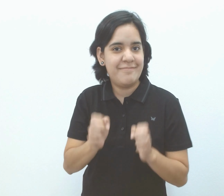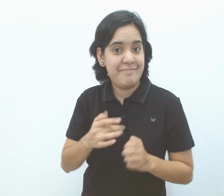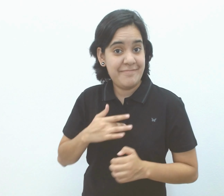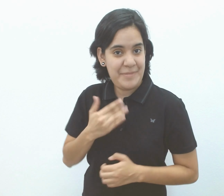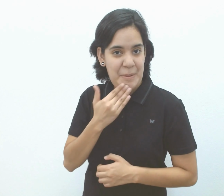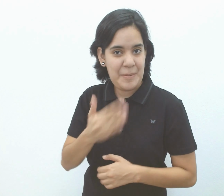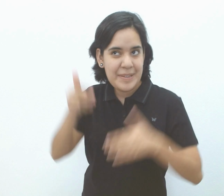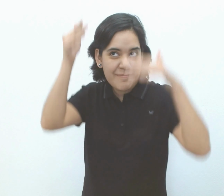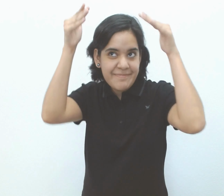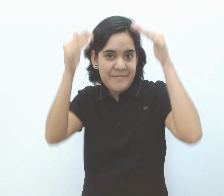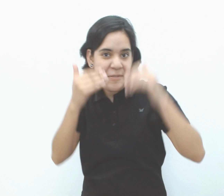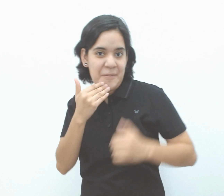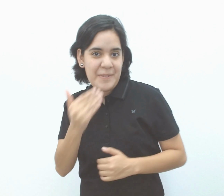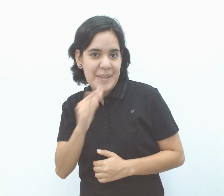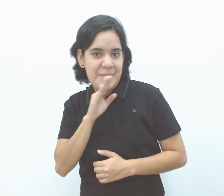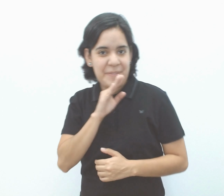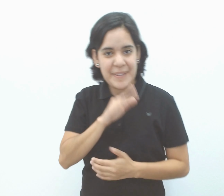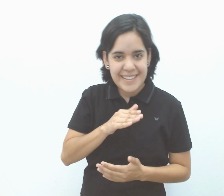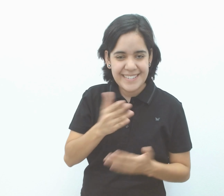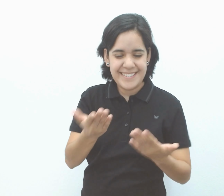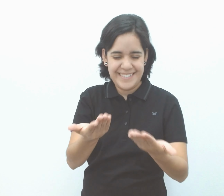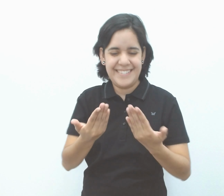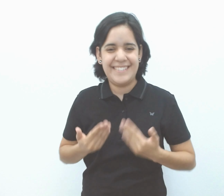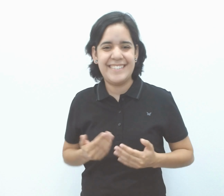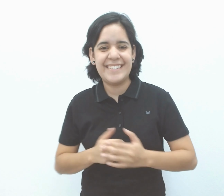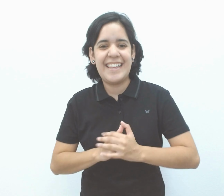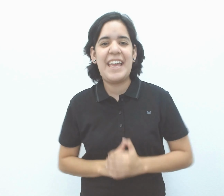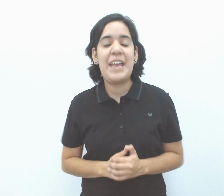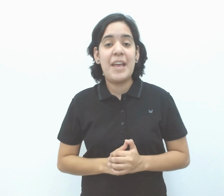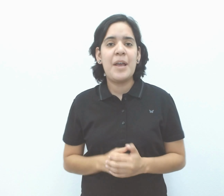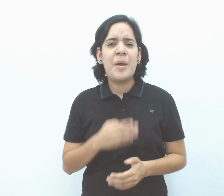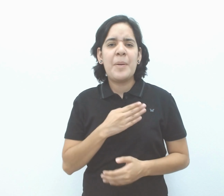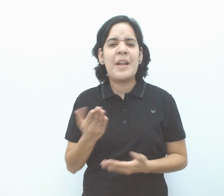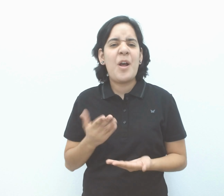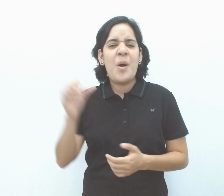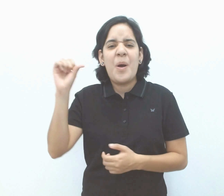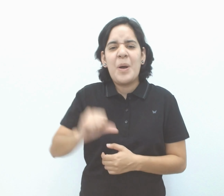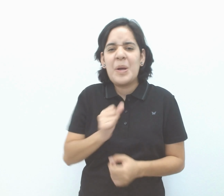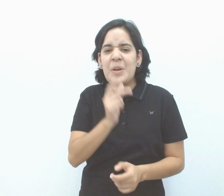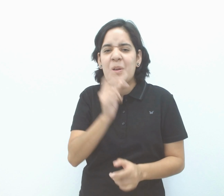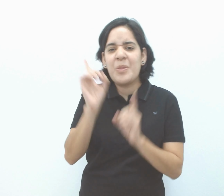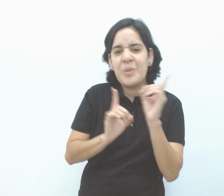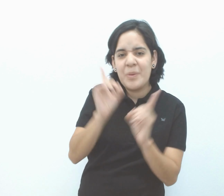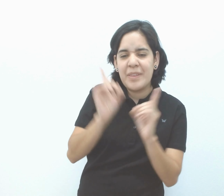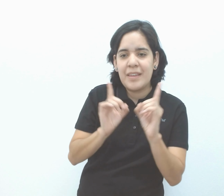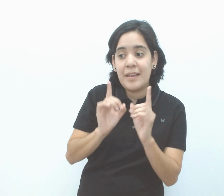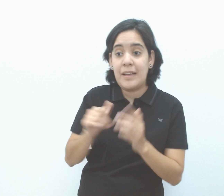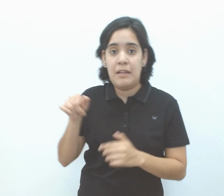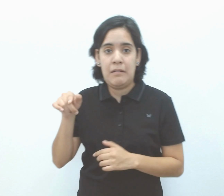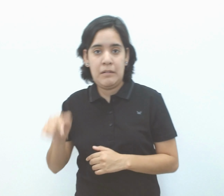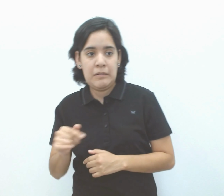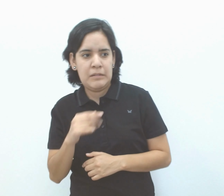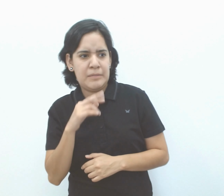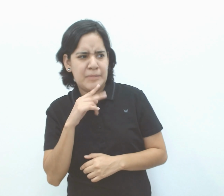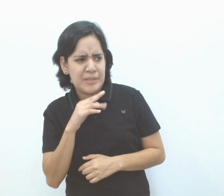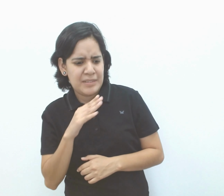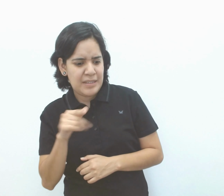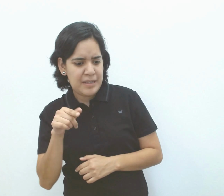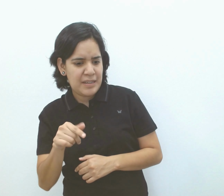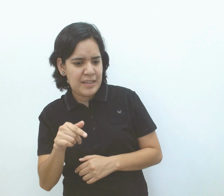vamos a arrancar con una pregunta súper interesante que nos hace Pili sobre su niña. Me preocupa que mi hija de 3 años esté empezando a